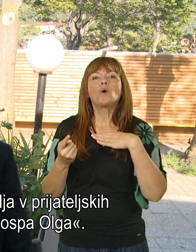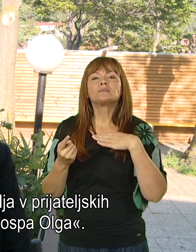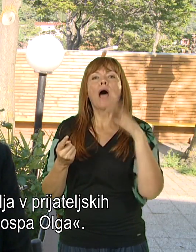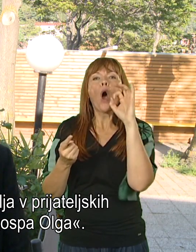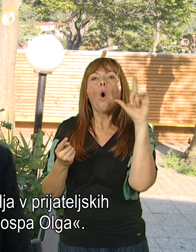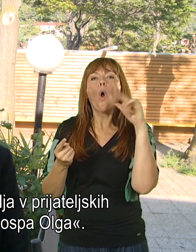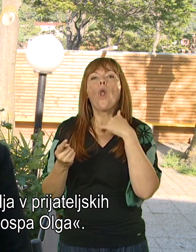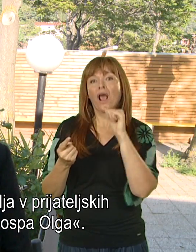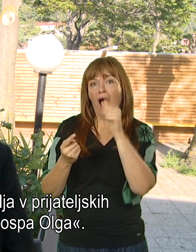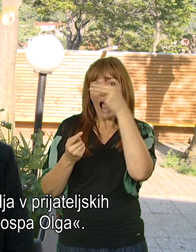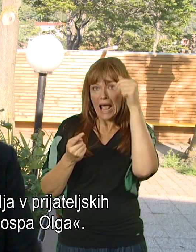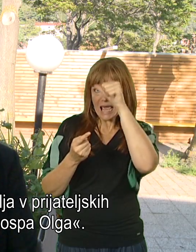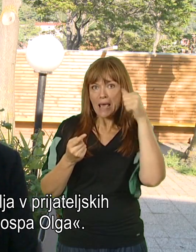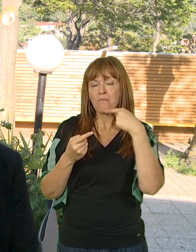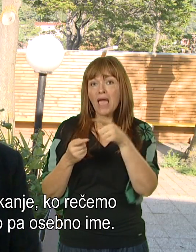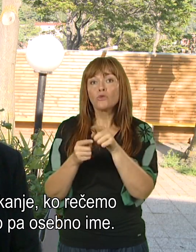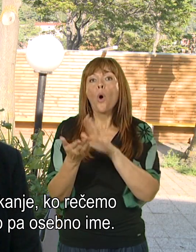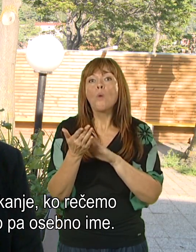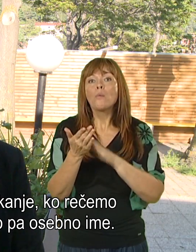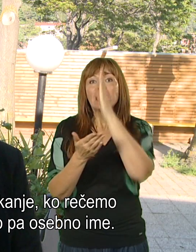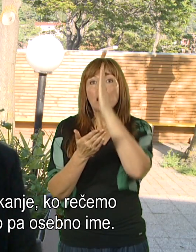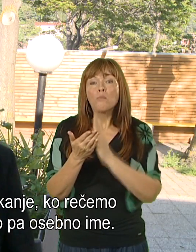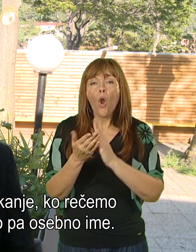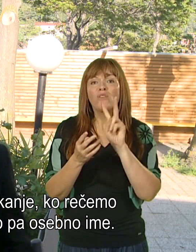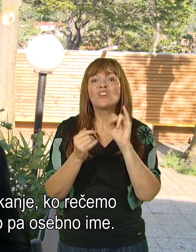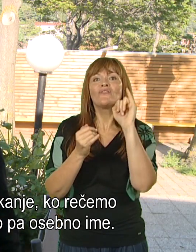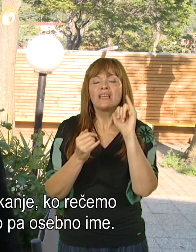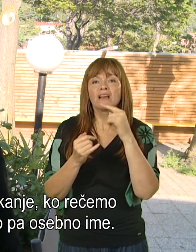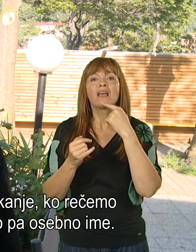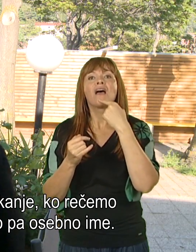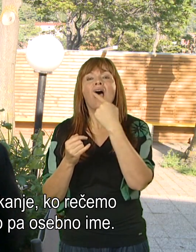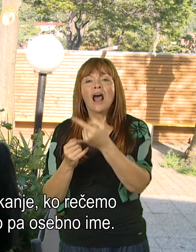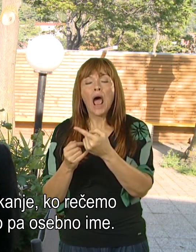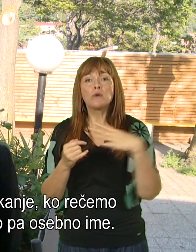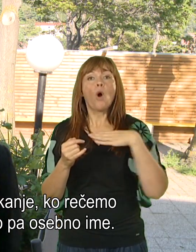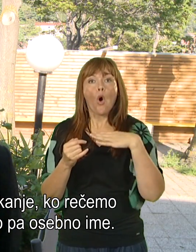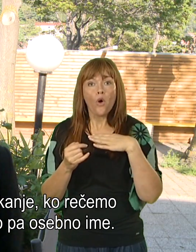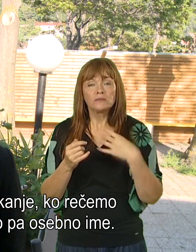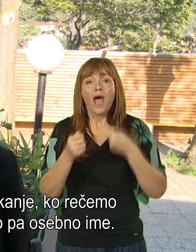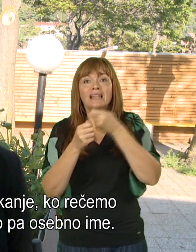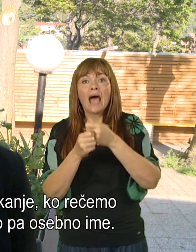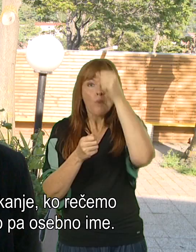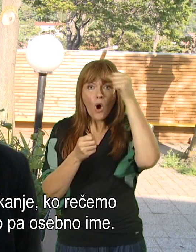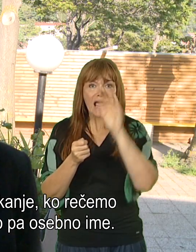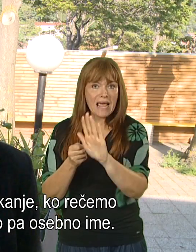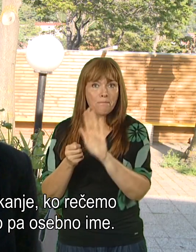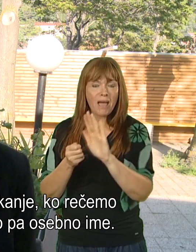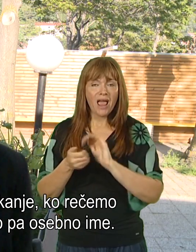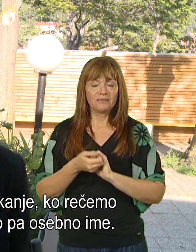gospa Olga, ne? To je polovično vikanje. Ko rečemo gospa, uporabimo pa osebno ime.